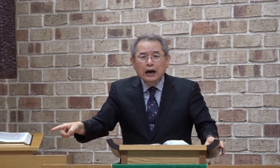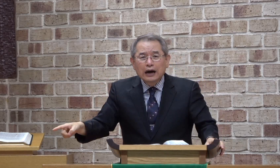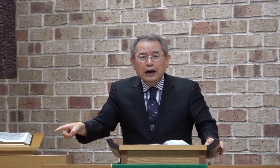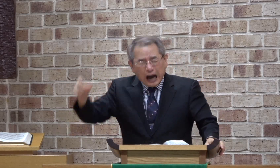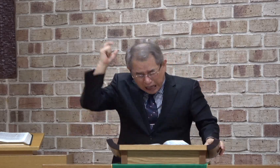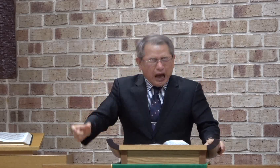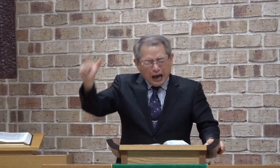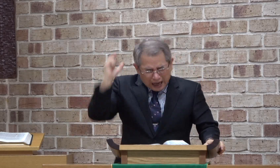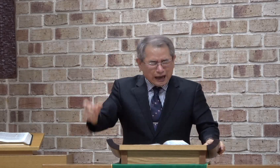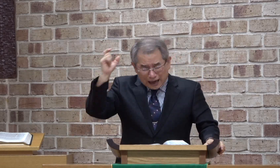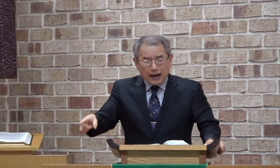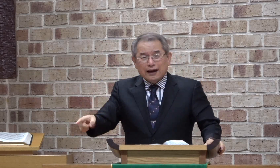기도했는데 안 됐습니다.